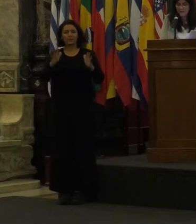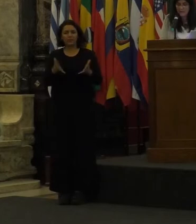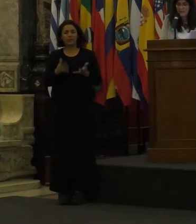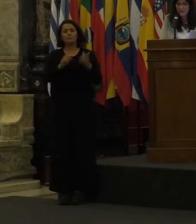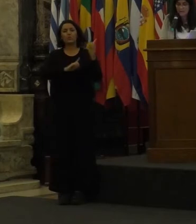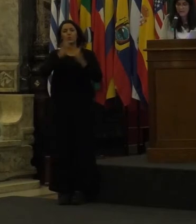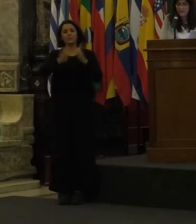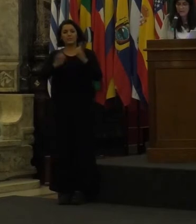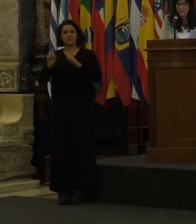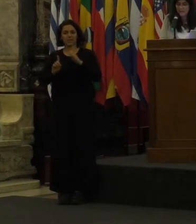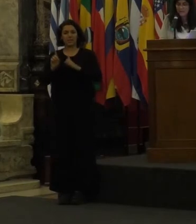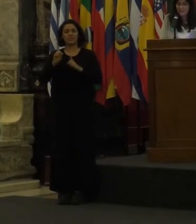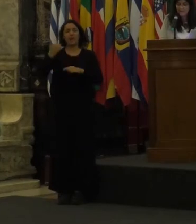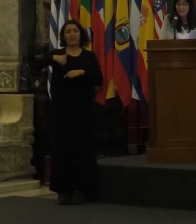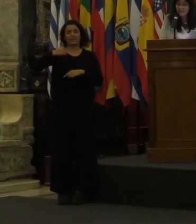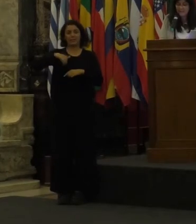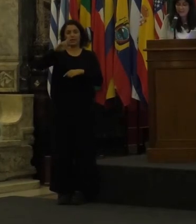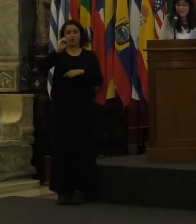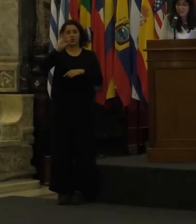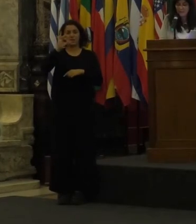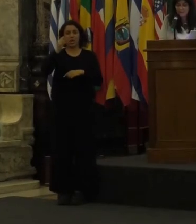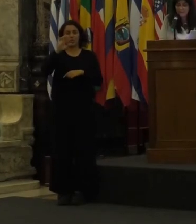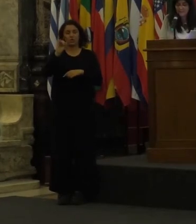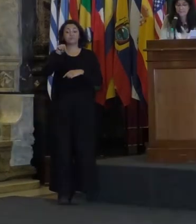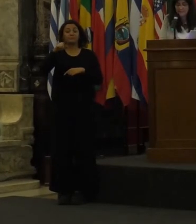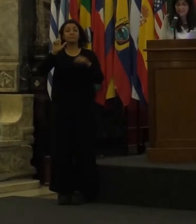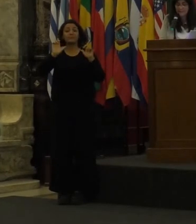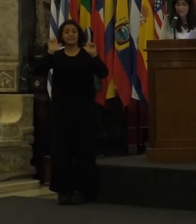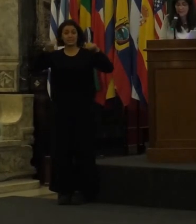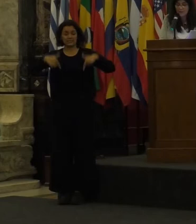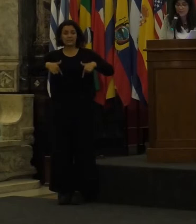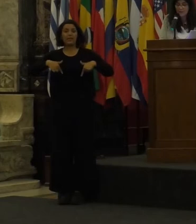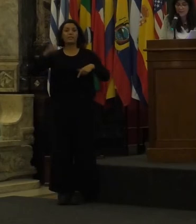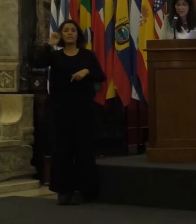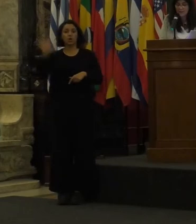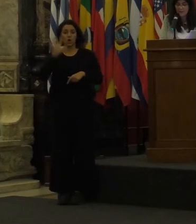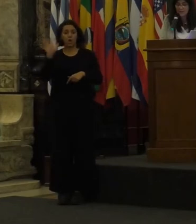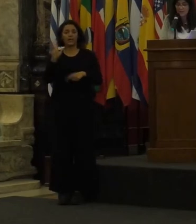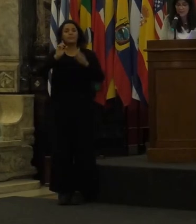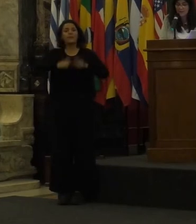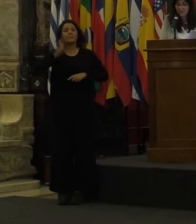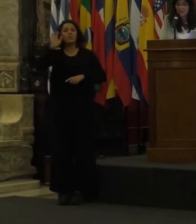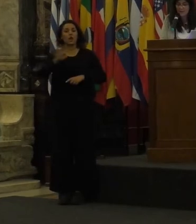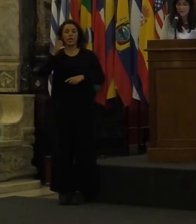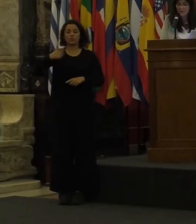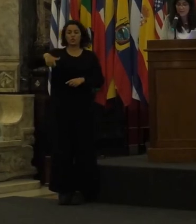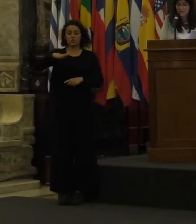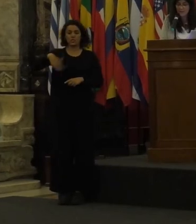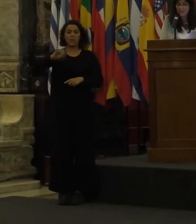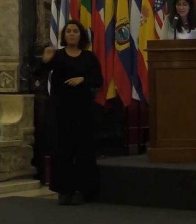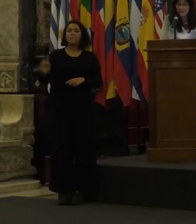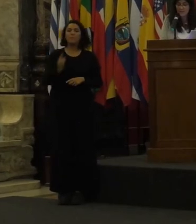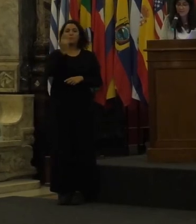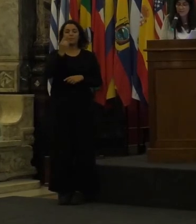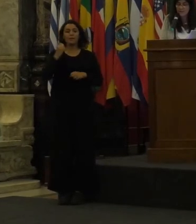Rosario, doctora en psicología, licenciada en psicología, psicóloga social, egresada de la primera escuela privada